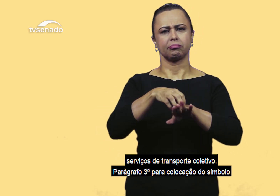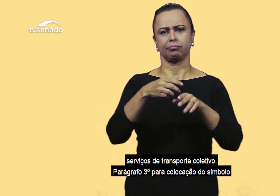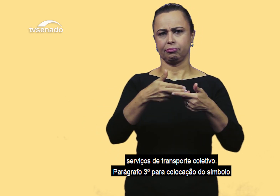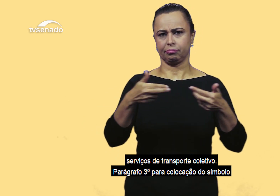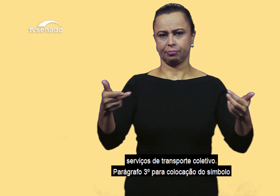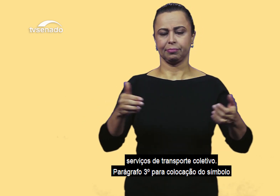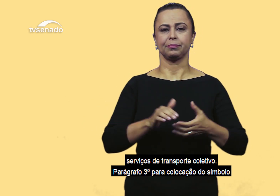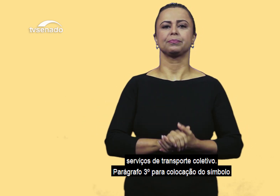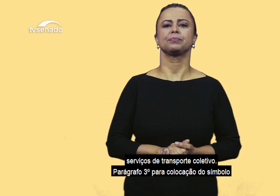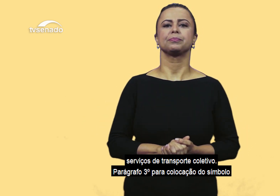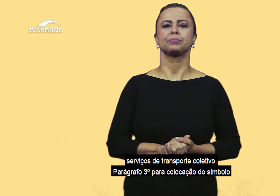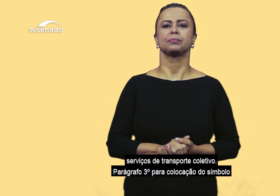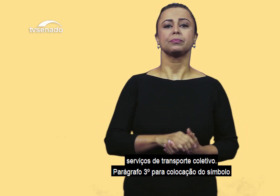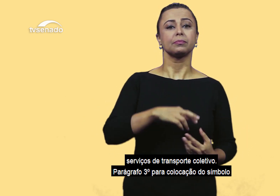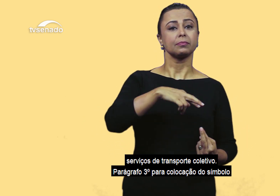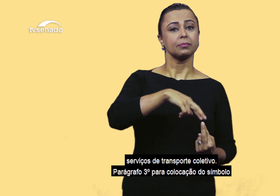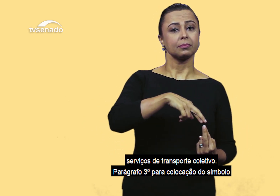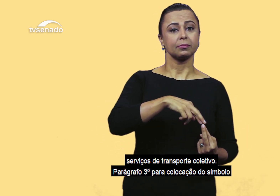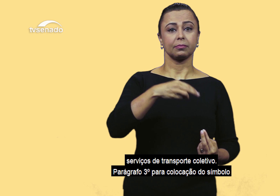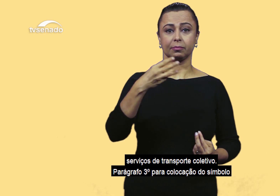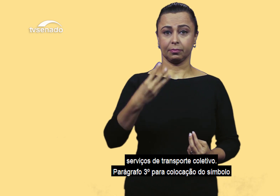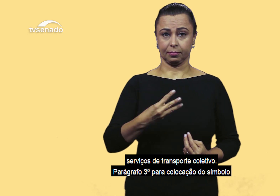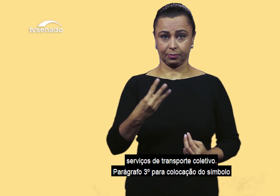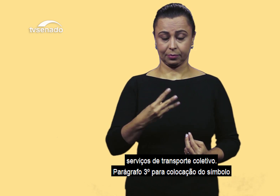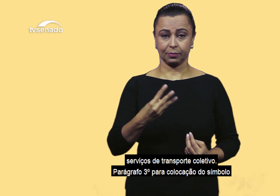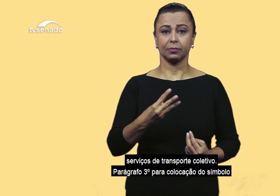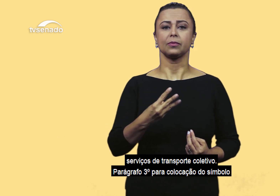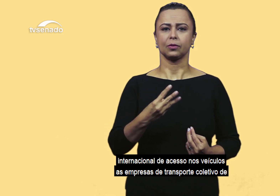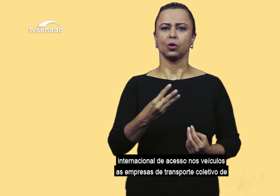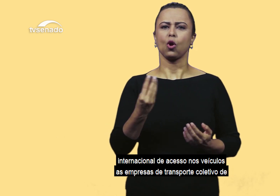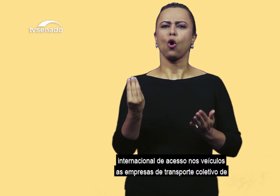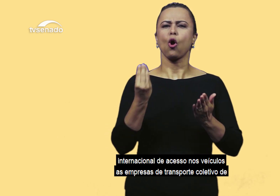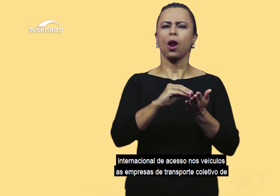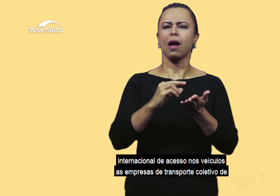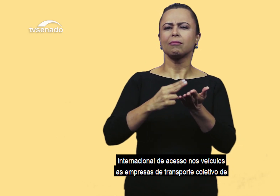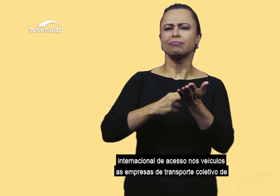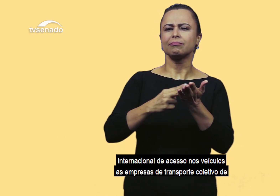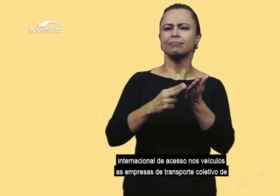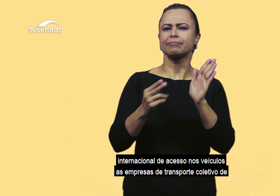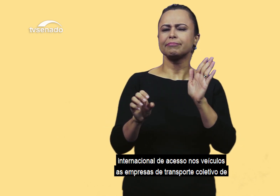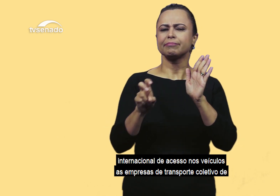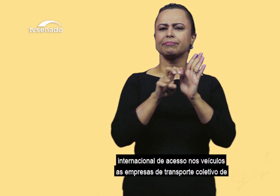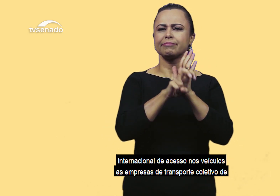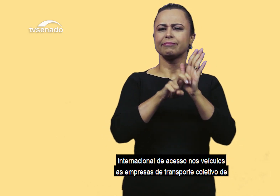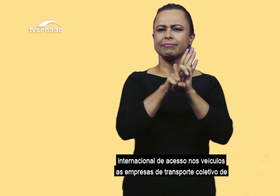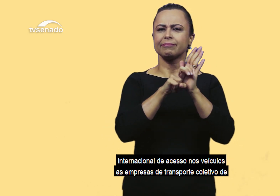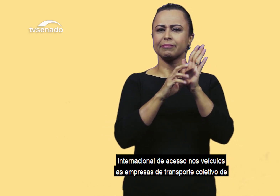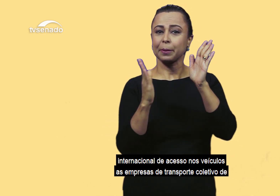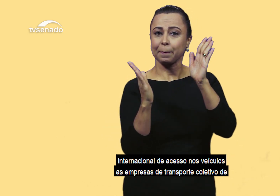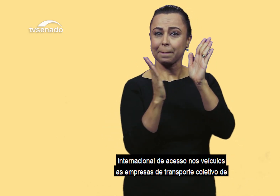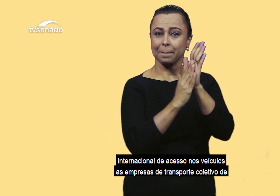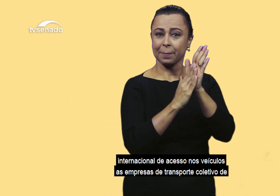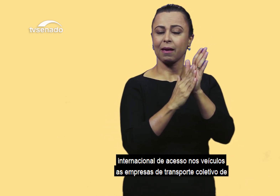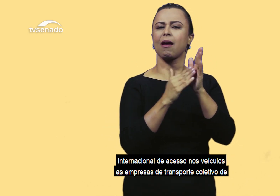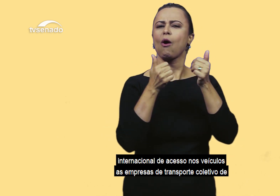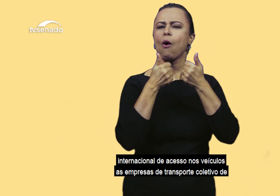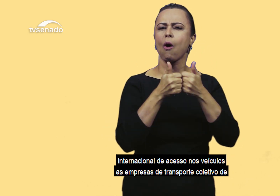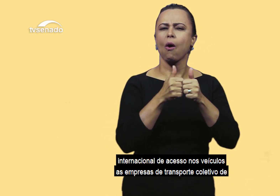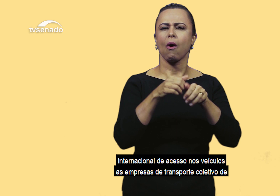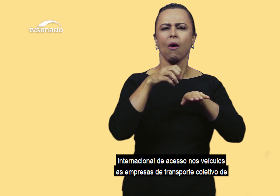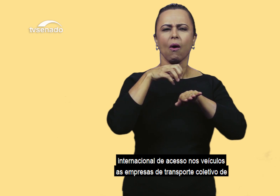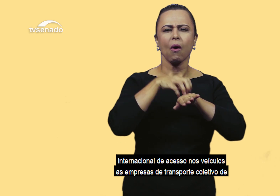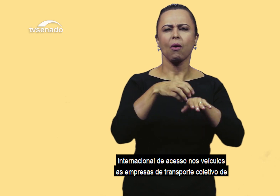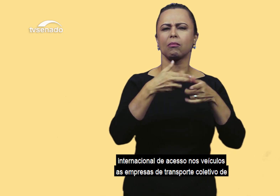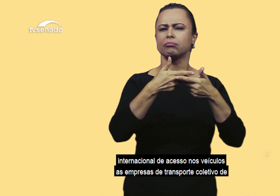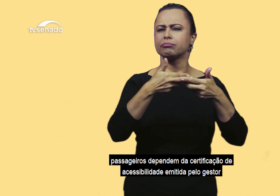Parágrafo 3º Para a colocação do símbolo internacional de acesso nos veículos As empresas de